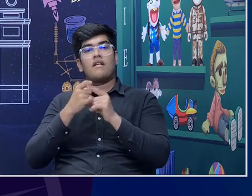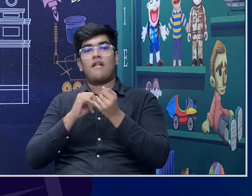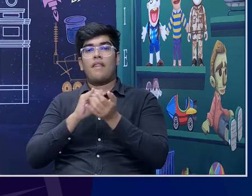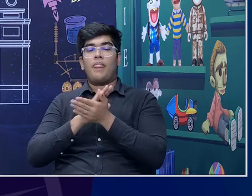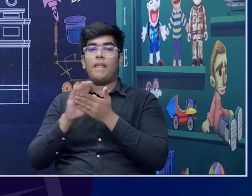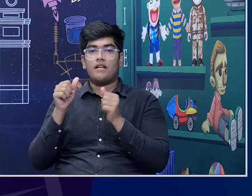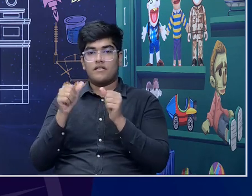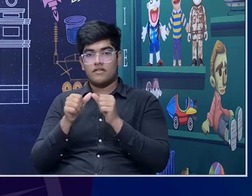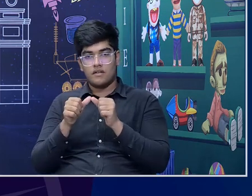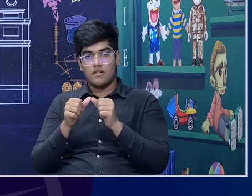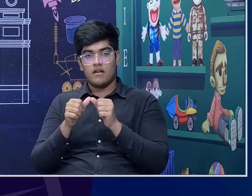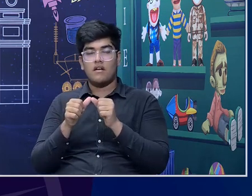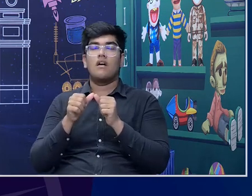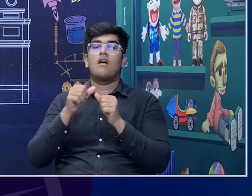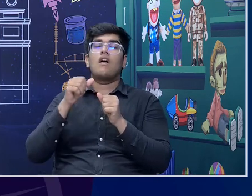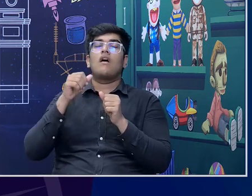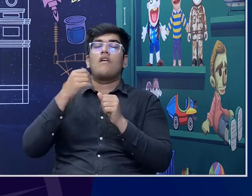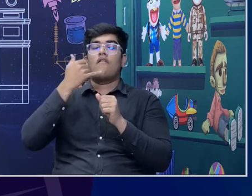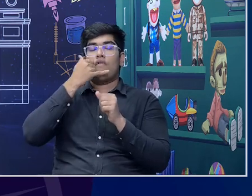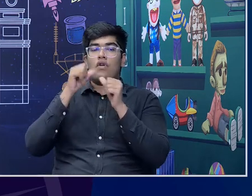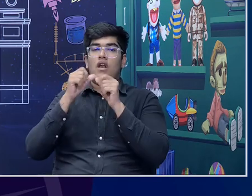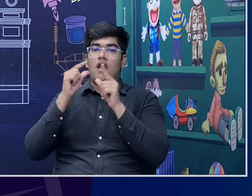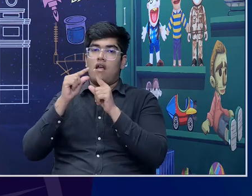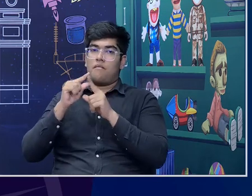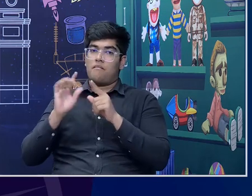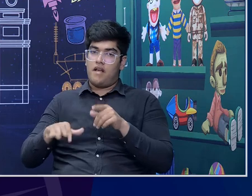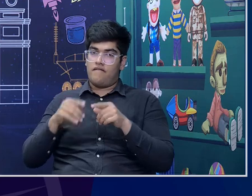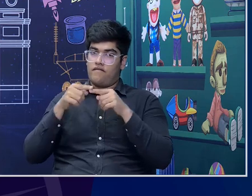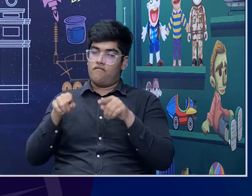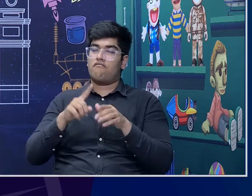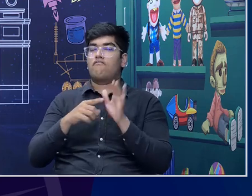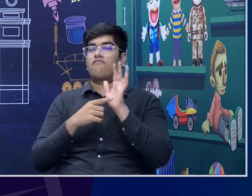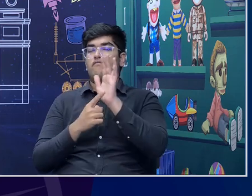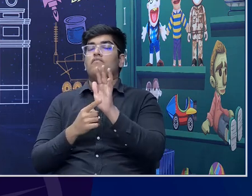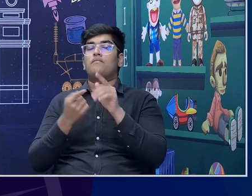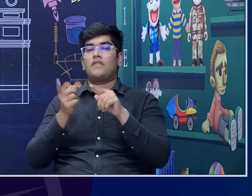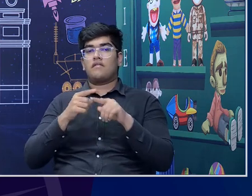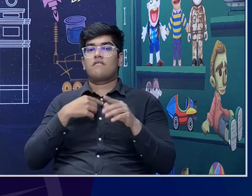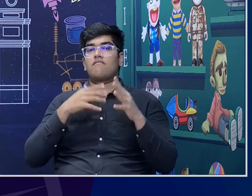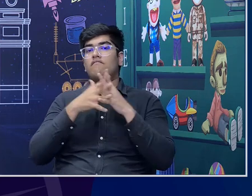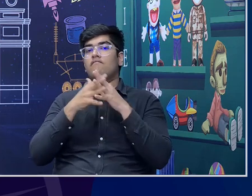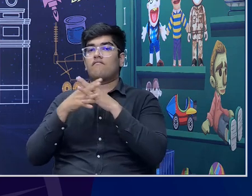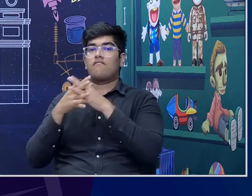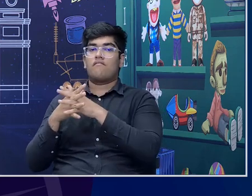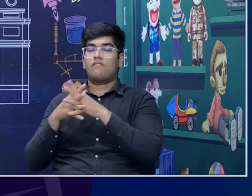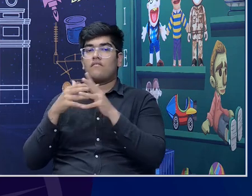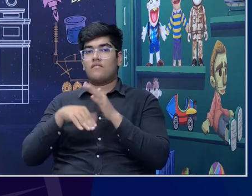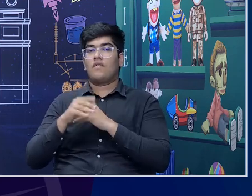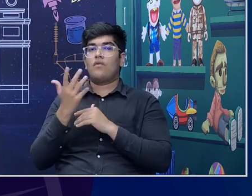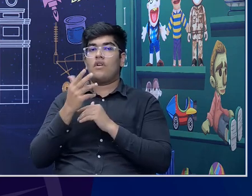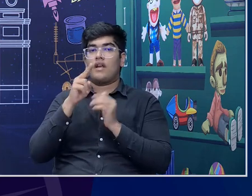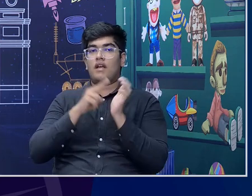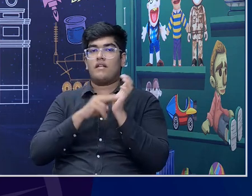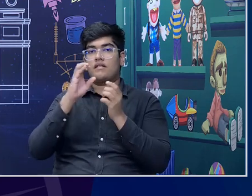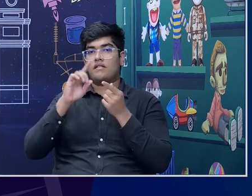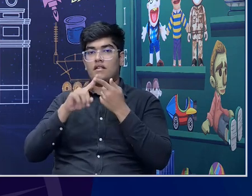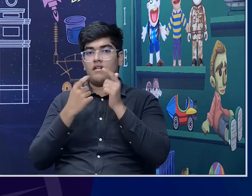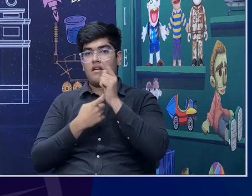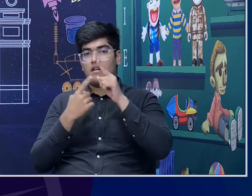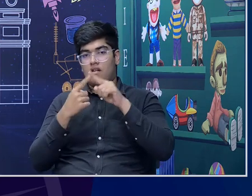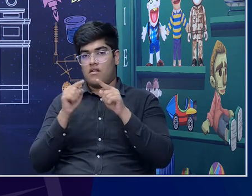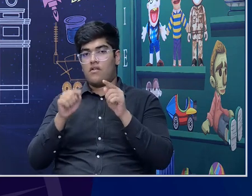कहां से सकते हैं ncrt.nic.in पर